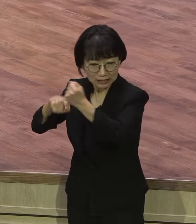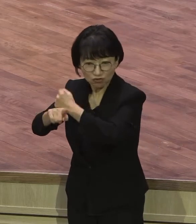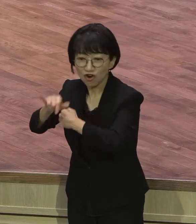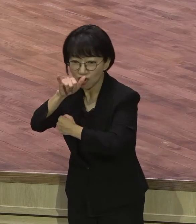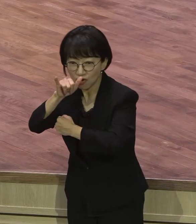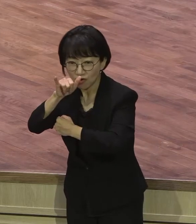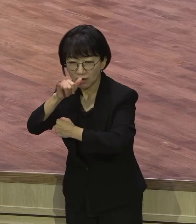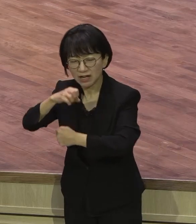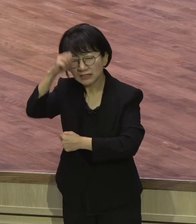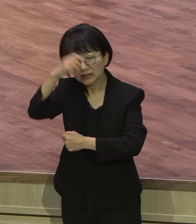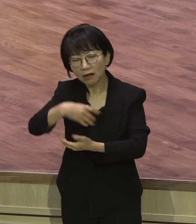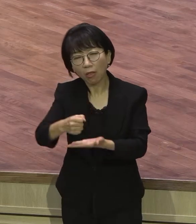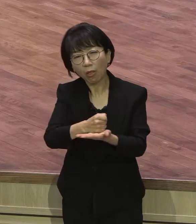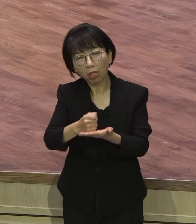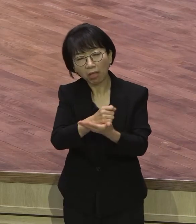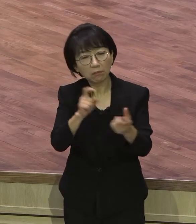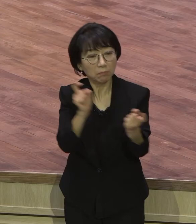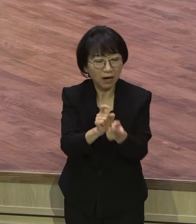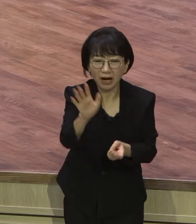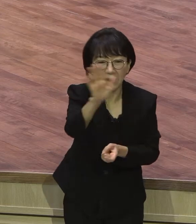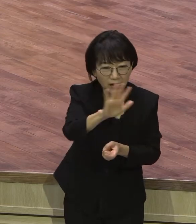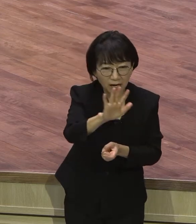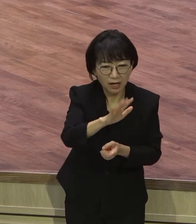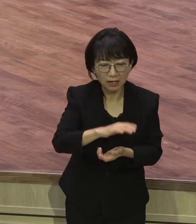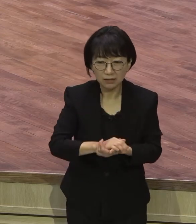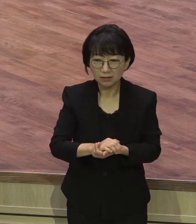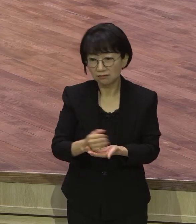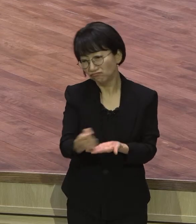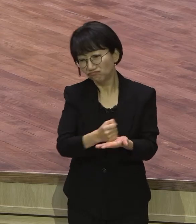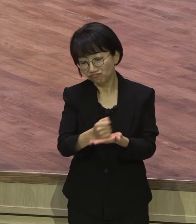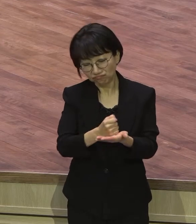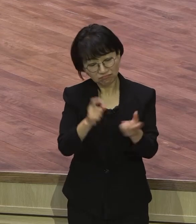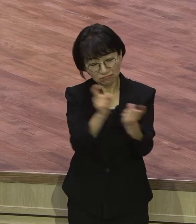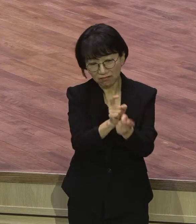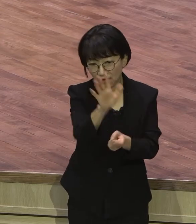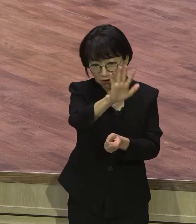여러 가지 우연이 없어요. 우연은 불신자들이 하는 말이에요.